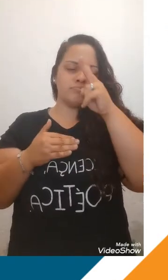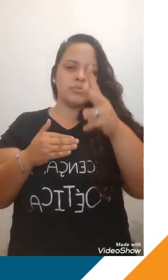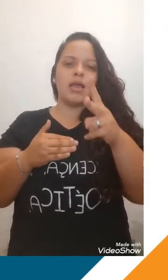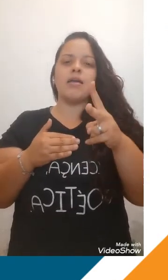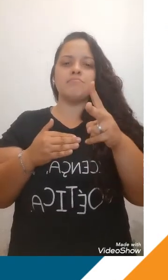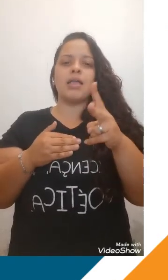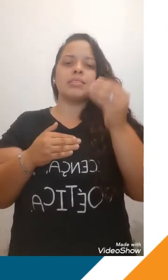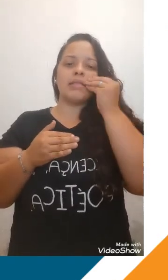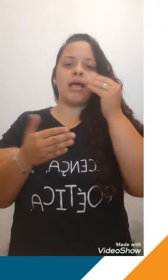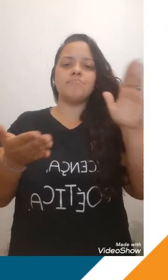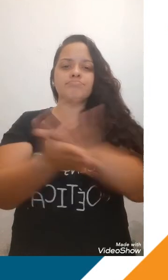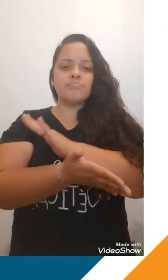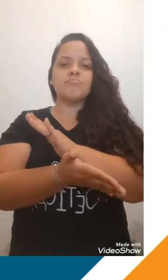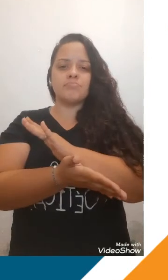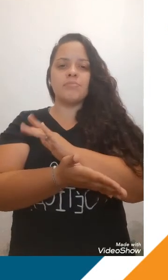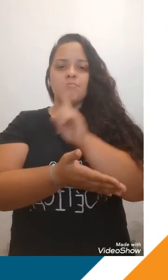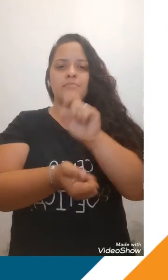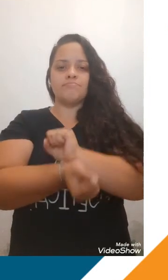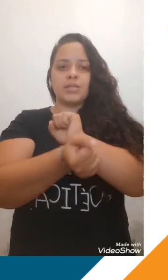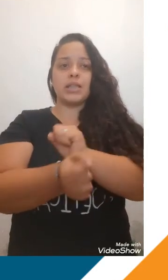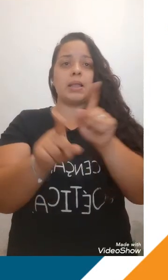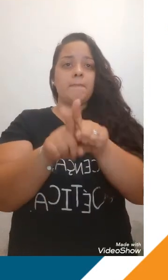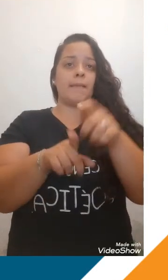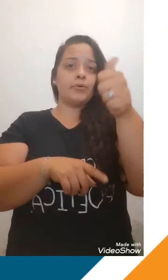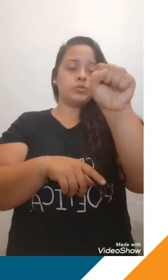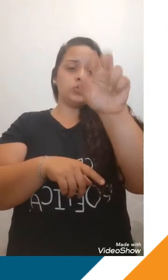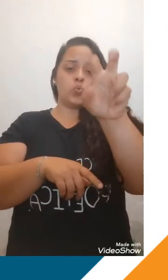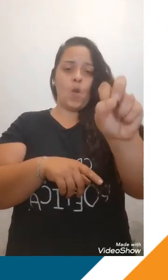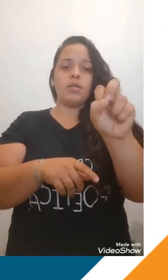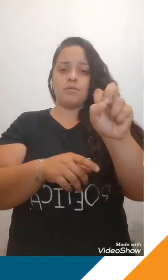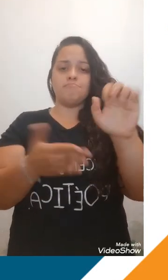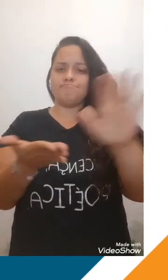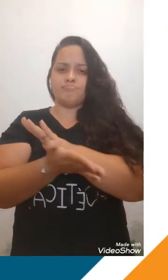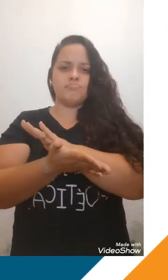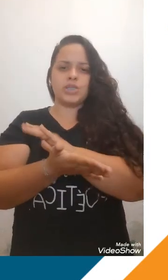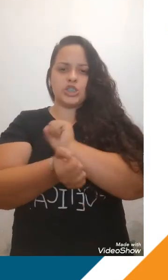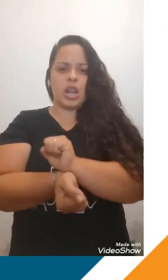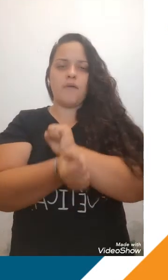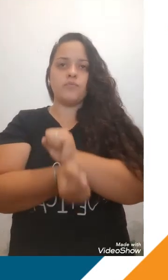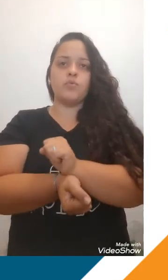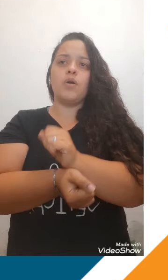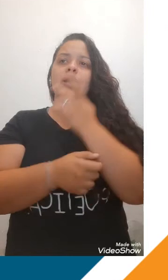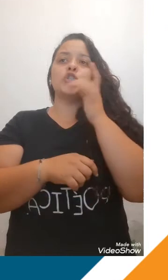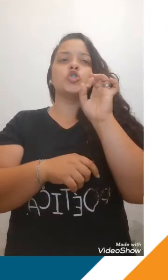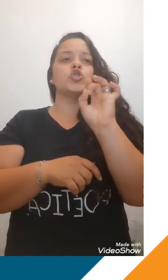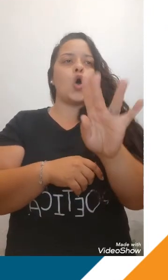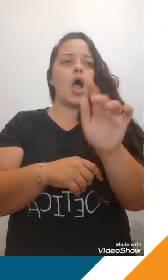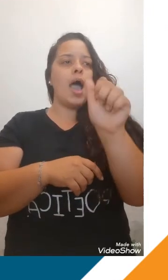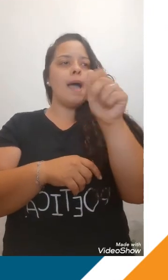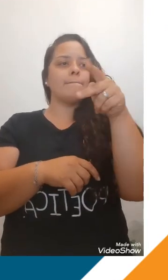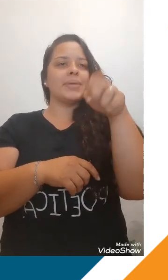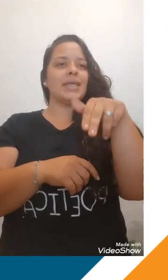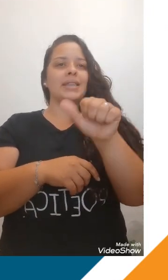e, em 1850, da própria proibição. Então, quando a alternativa fala apenas, ela está colocando, né, apenas em